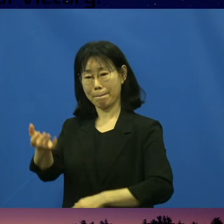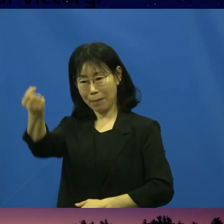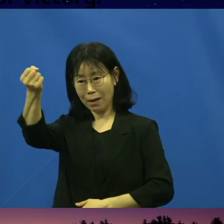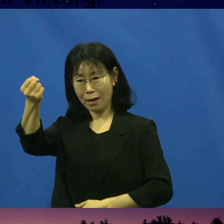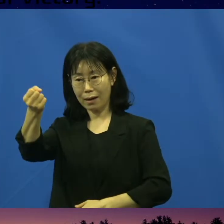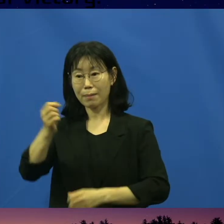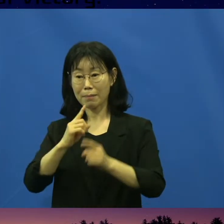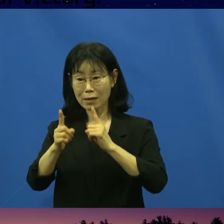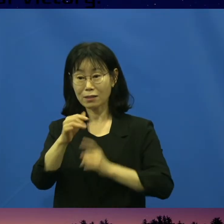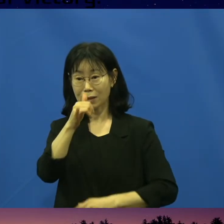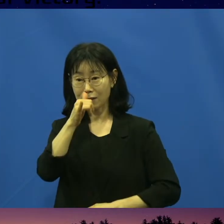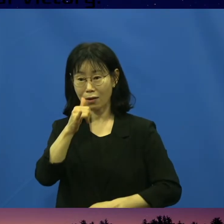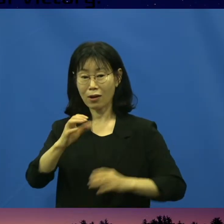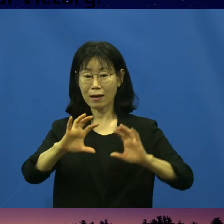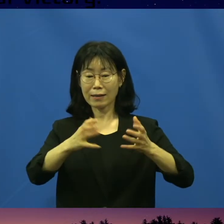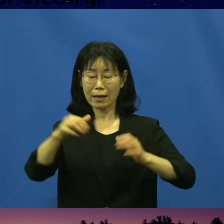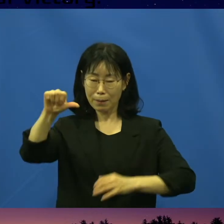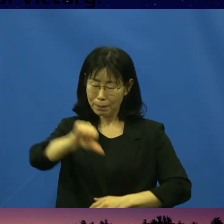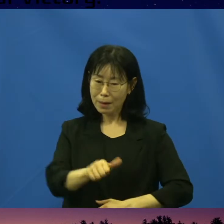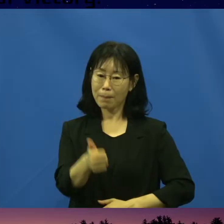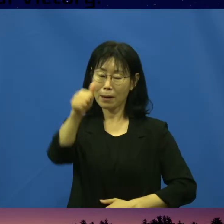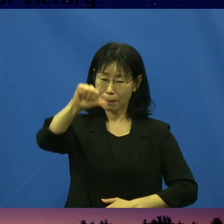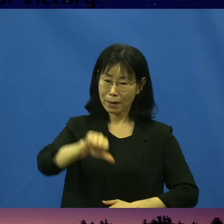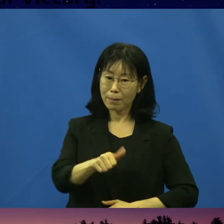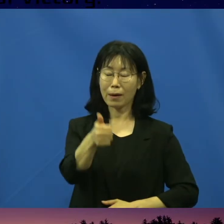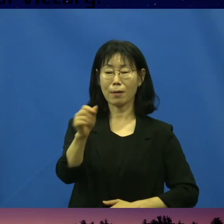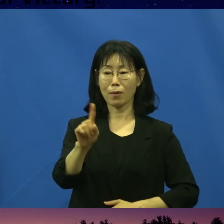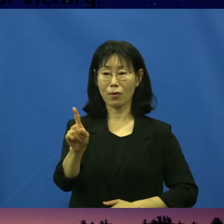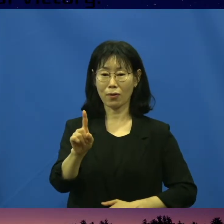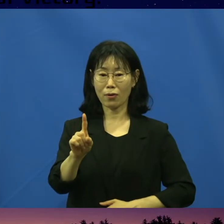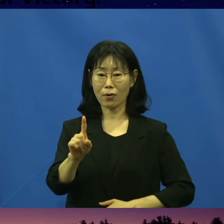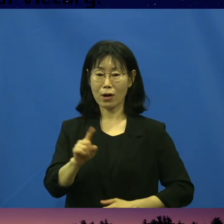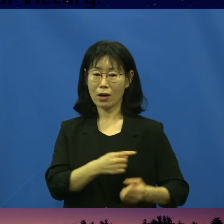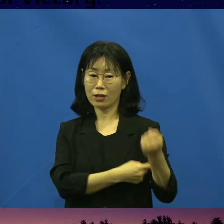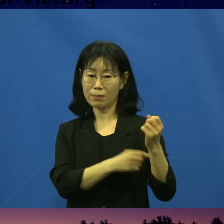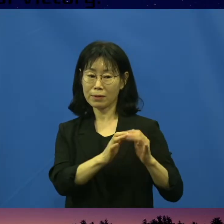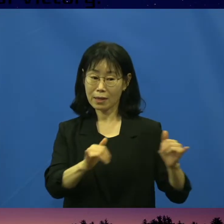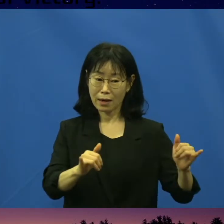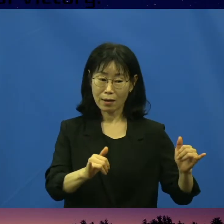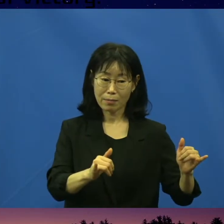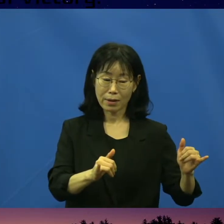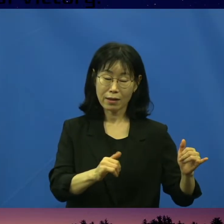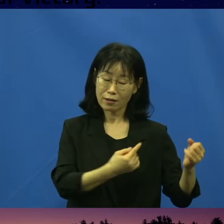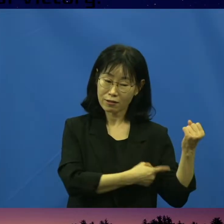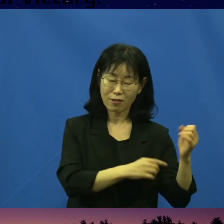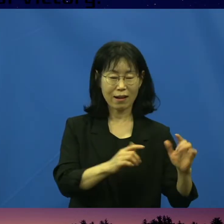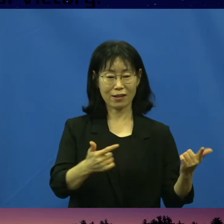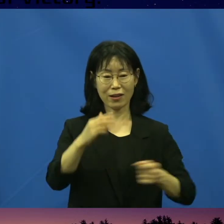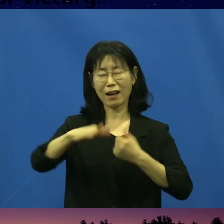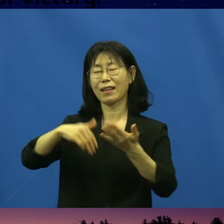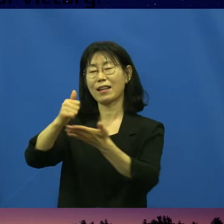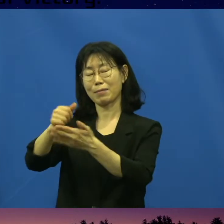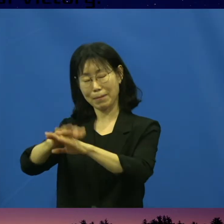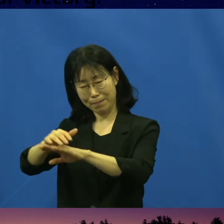나라가 망하고 흥하는 거는 권력자에 의해서 결정되는 게 아니고 하나님이 하시는 거예요.